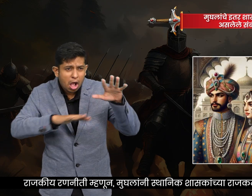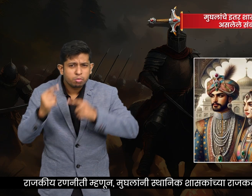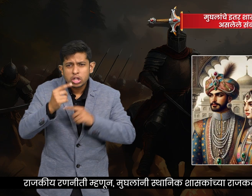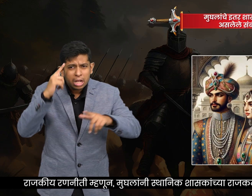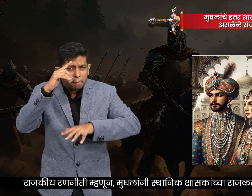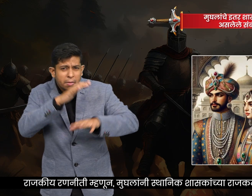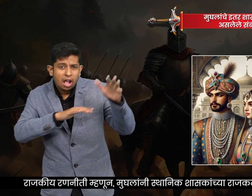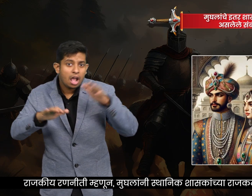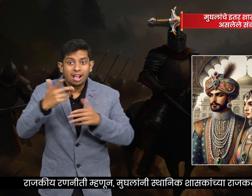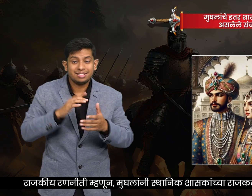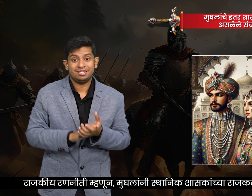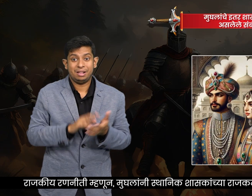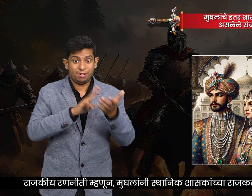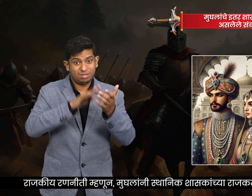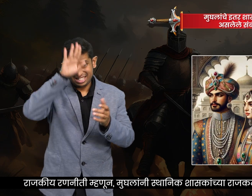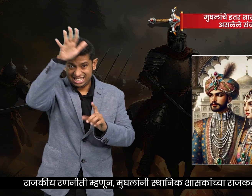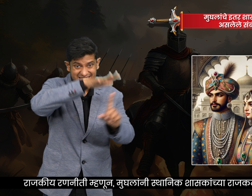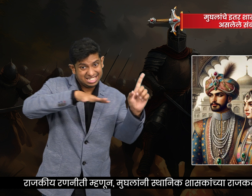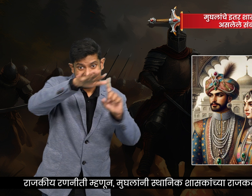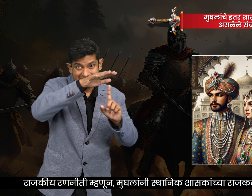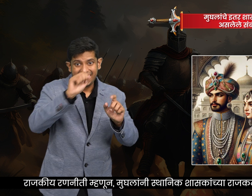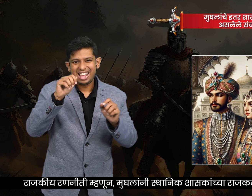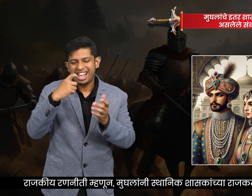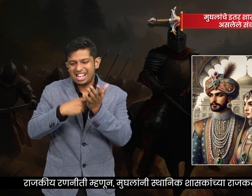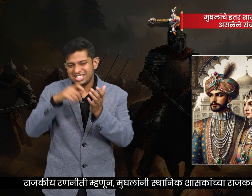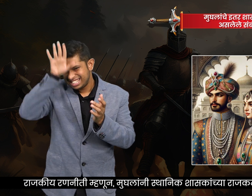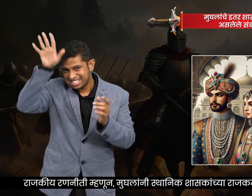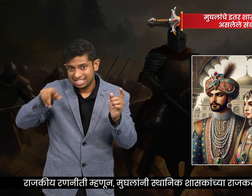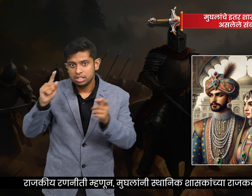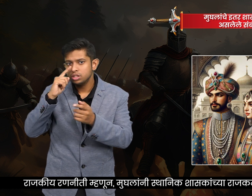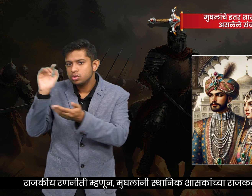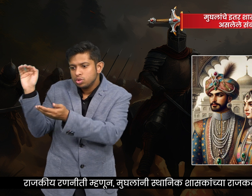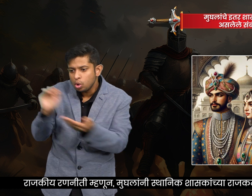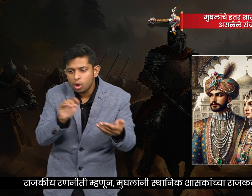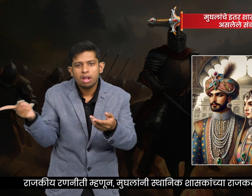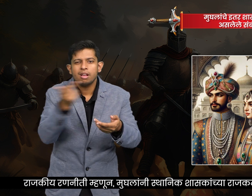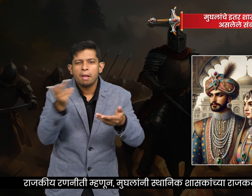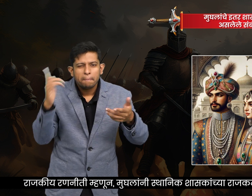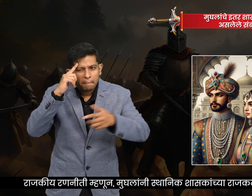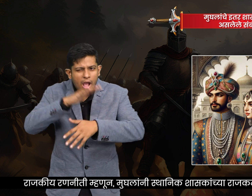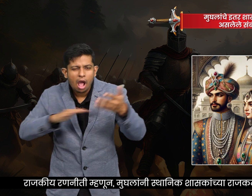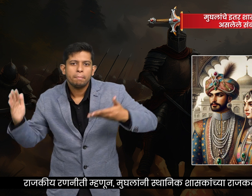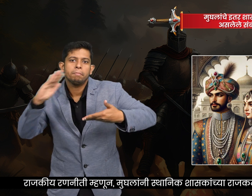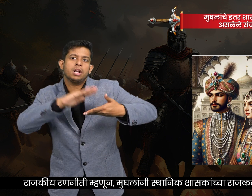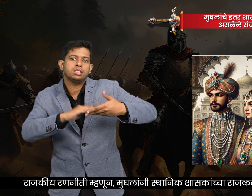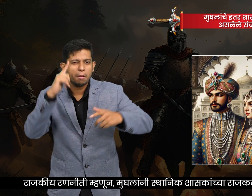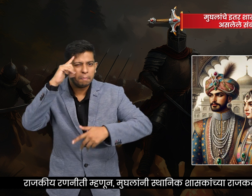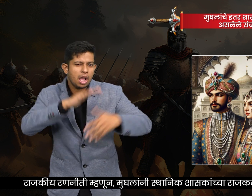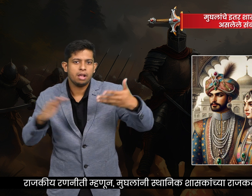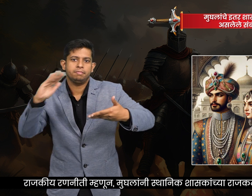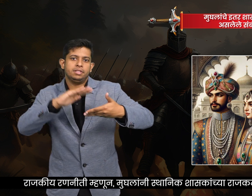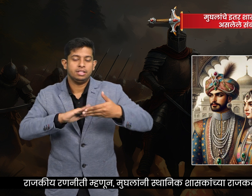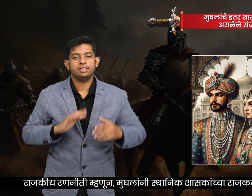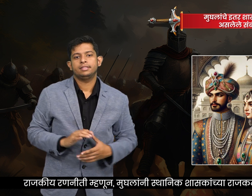राजकीय रणनीती म्हणून मुघलांनी स्थानिक शासकांच्या राजकन्याशी लग्न